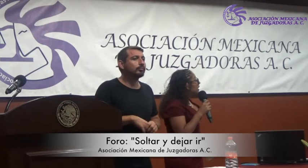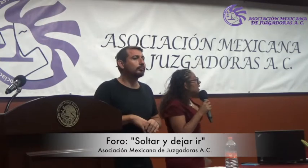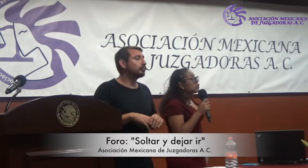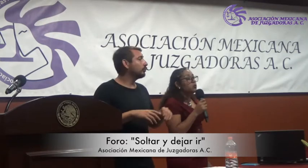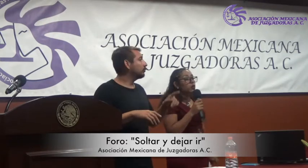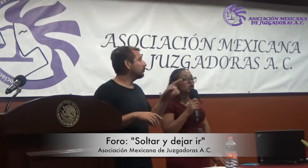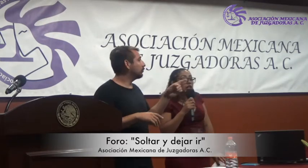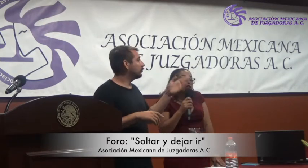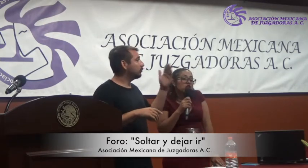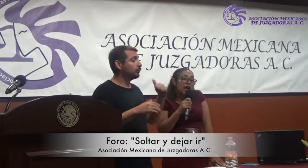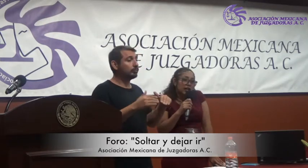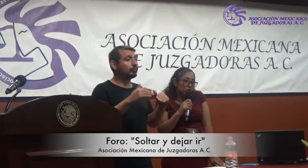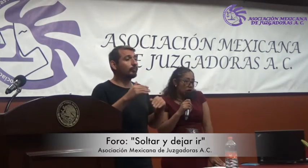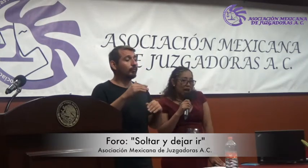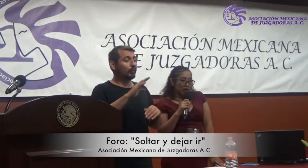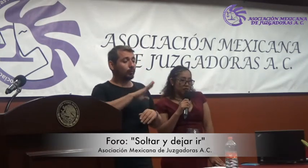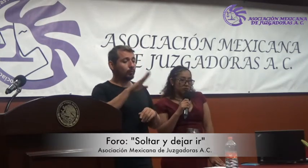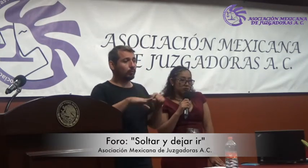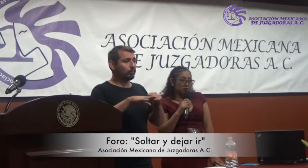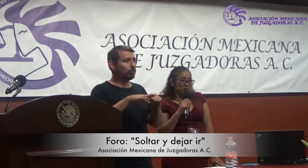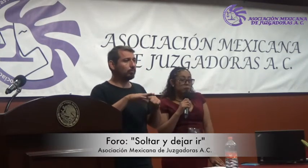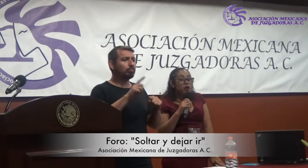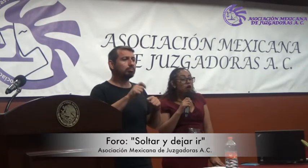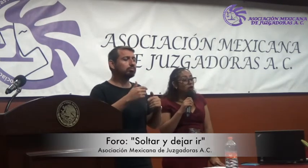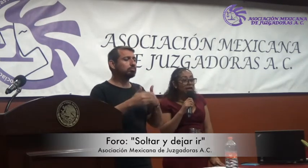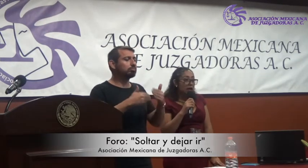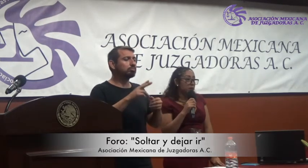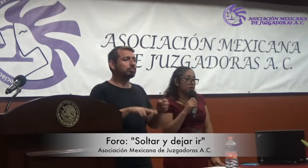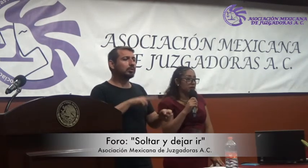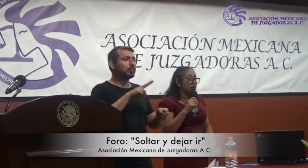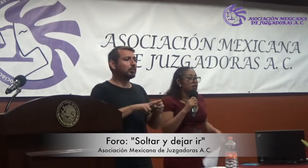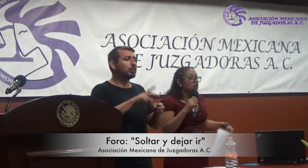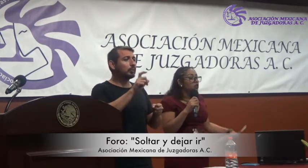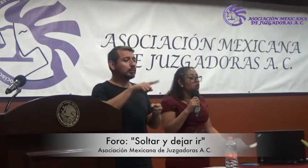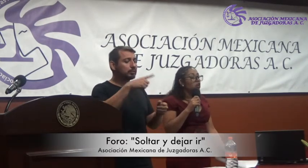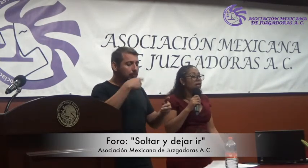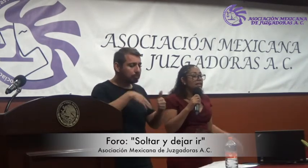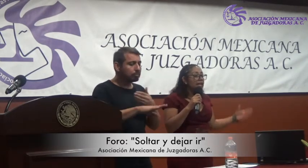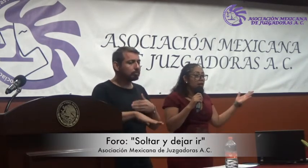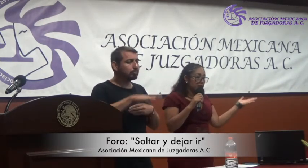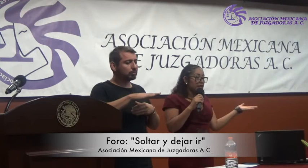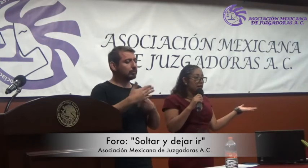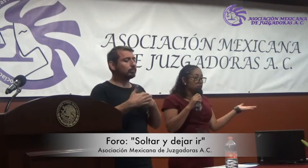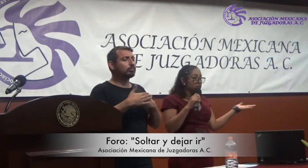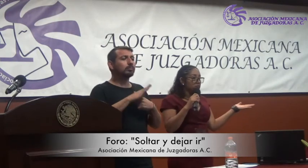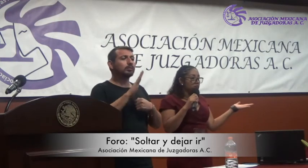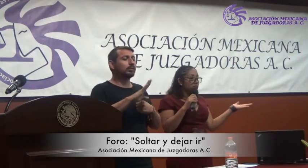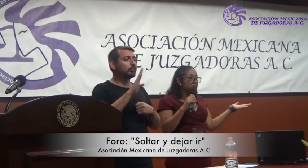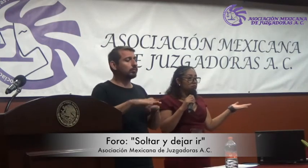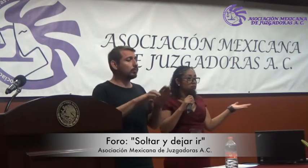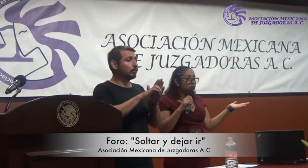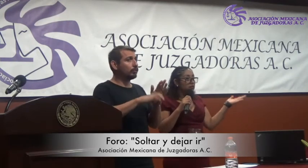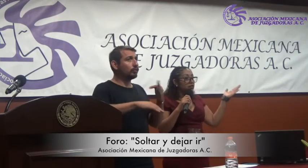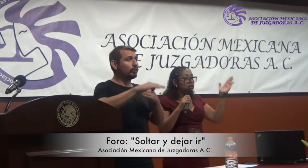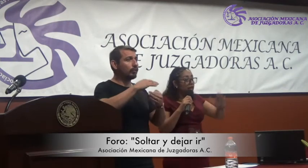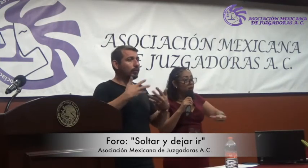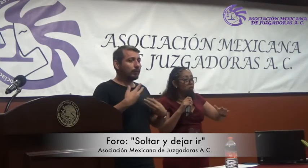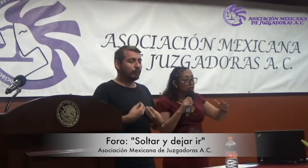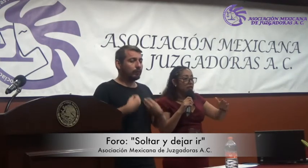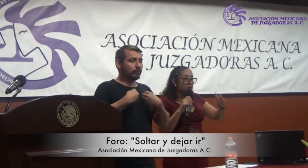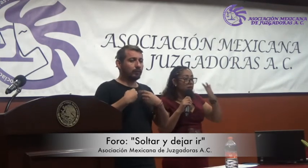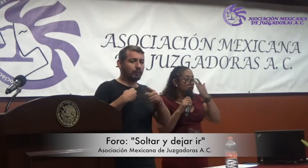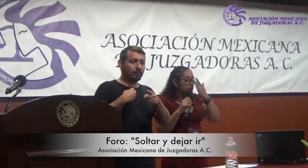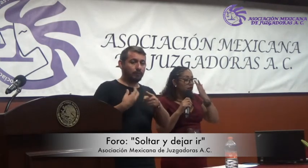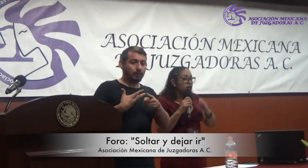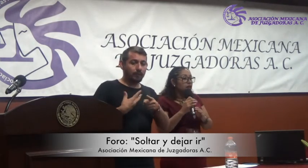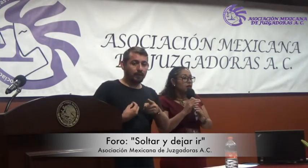La muerte es un proceso natural, biológicamente. Todo lo que tiene vida, tiene